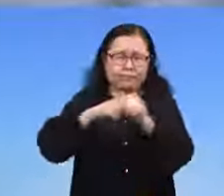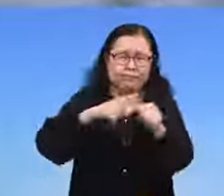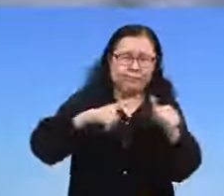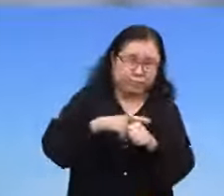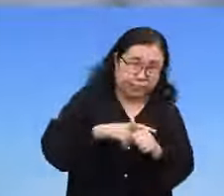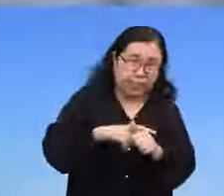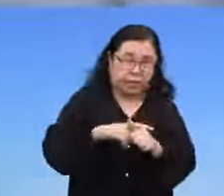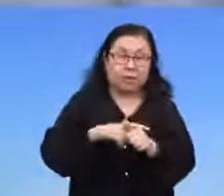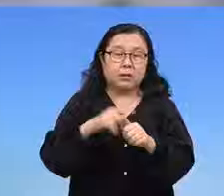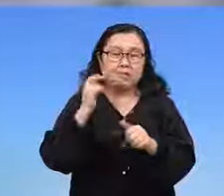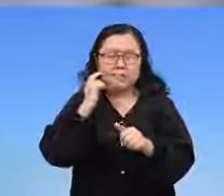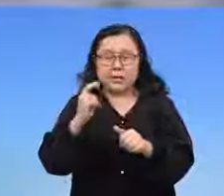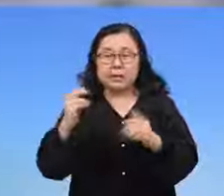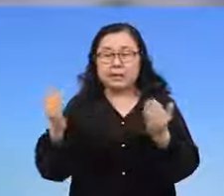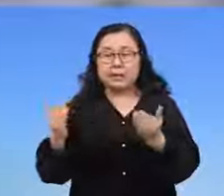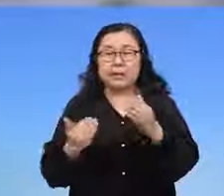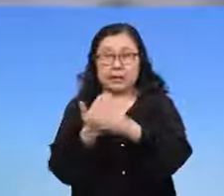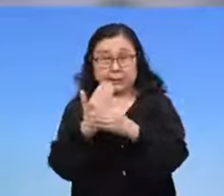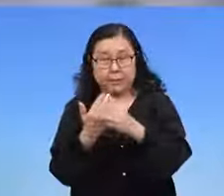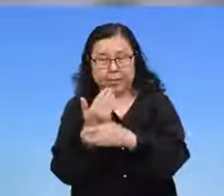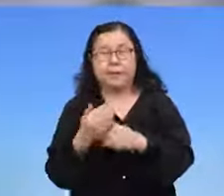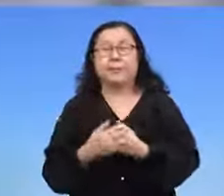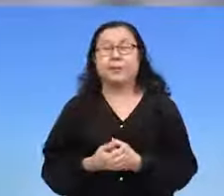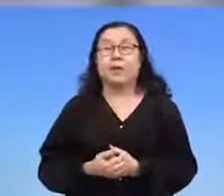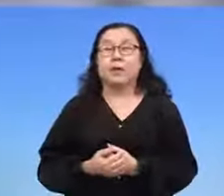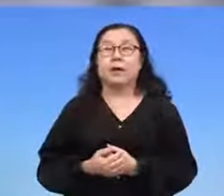비극을 맛보게 되지 않습니까?